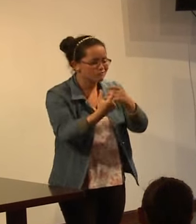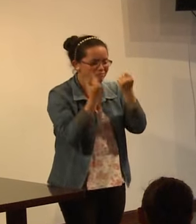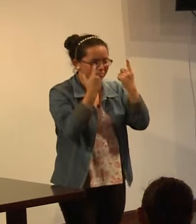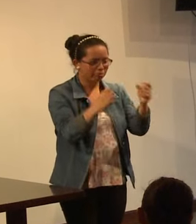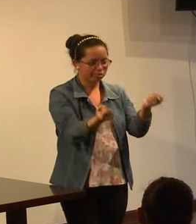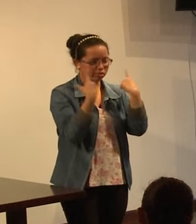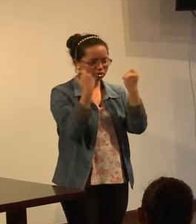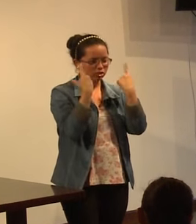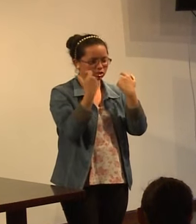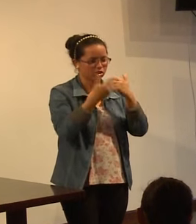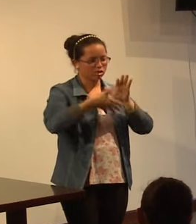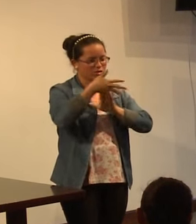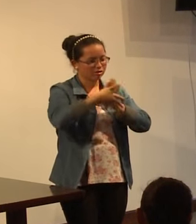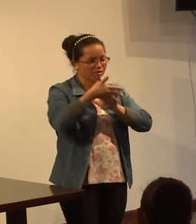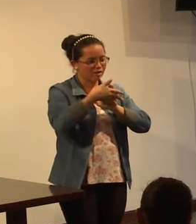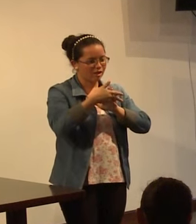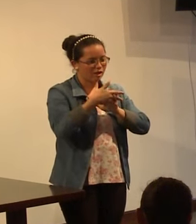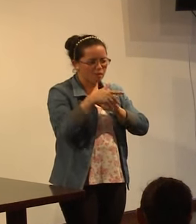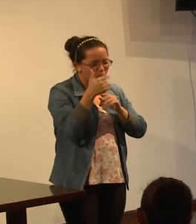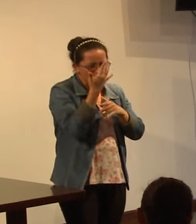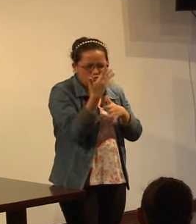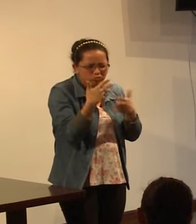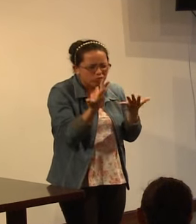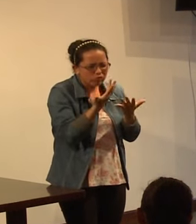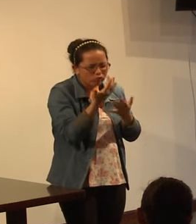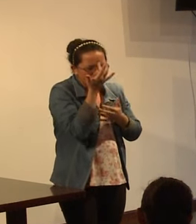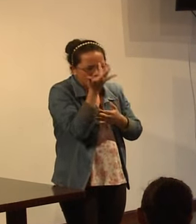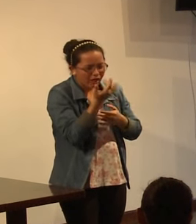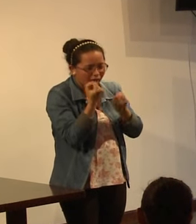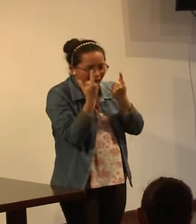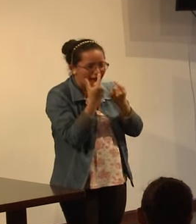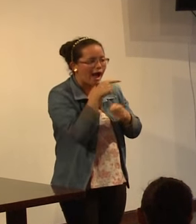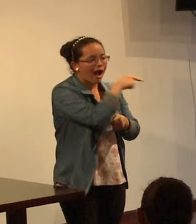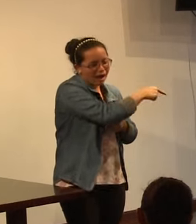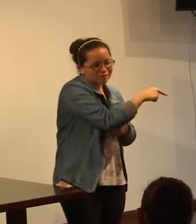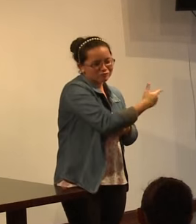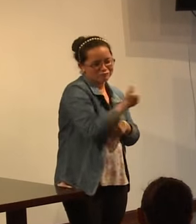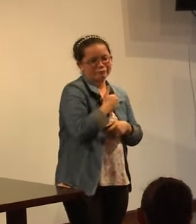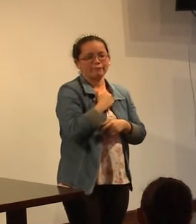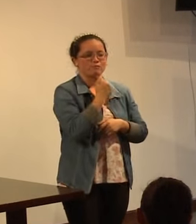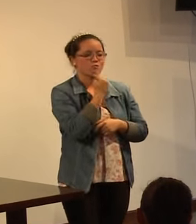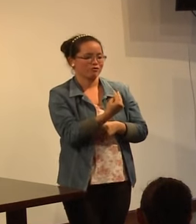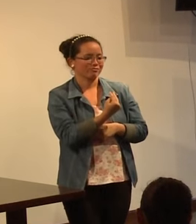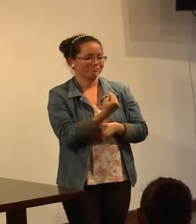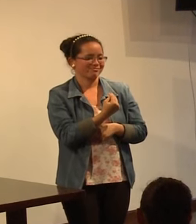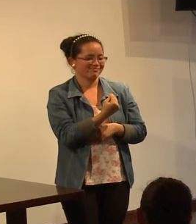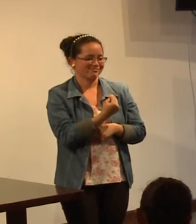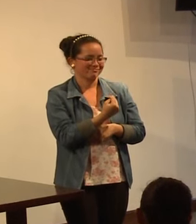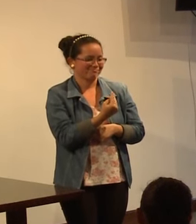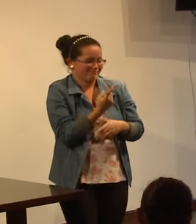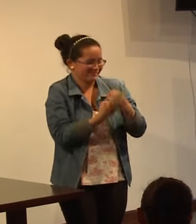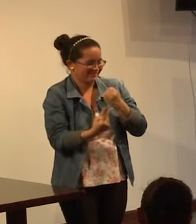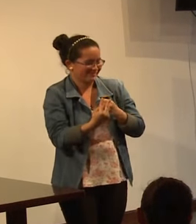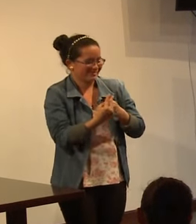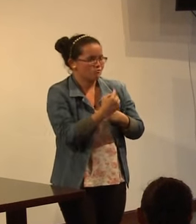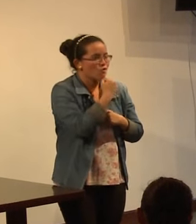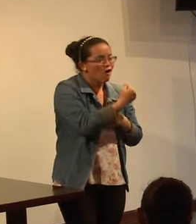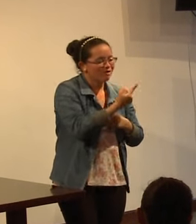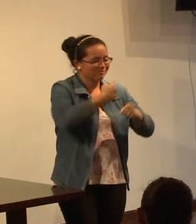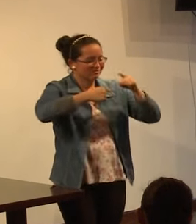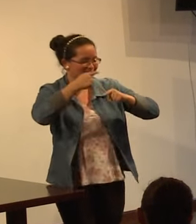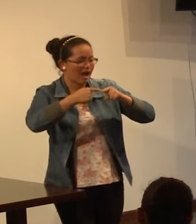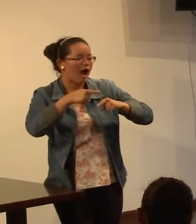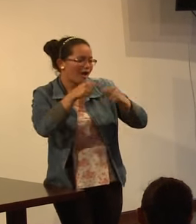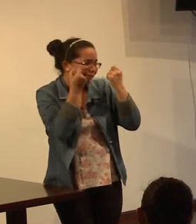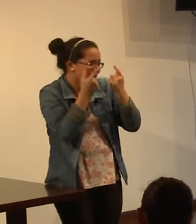lo que está pasando acá. Lo están entendiendo porque yo lo estoy diciendo y tienen el código. Entonces, fíjense que es un problema de lenguaje. Entonces, cuando uno asume ese proceso en un colegio, está hablando, es